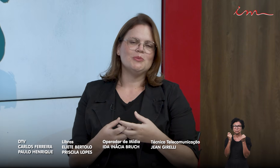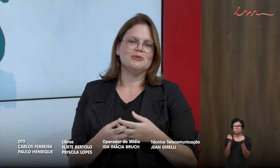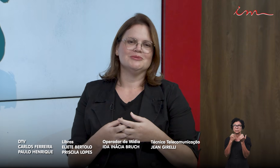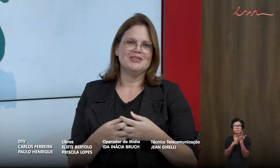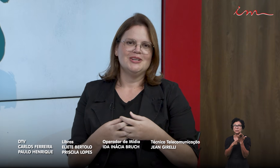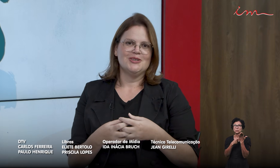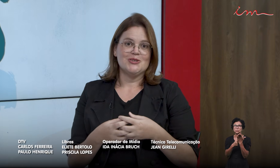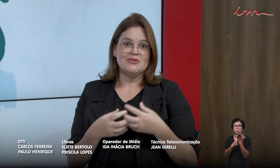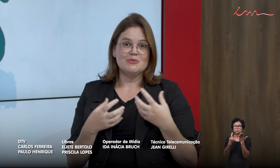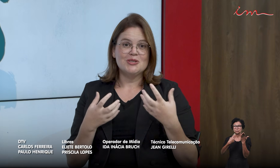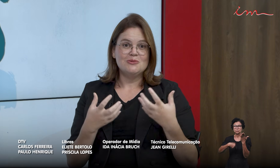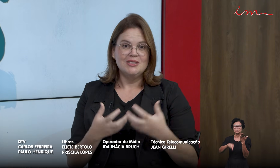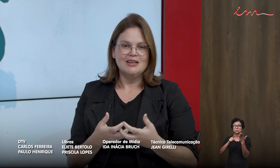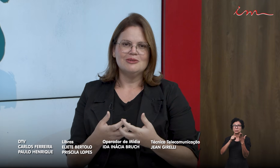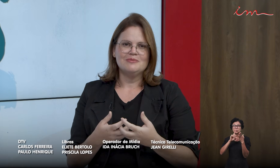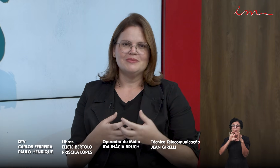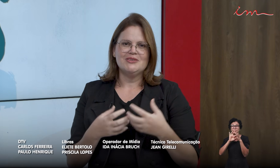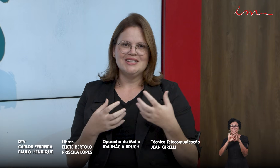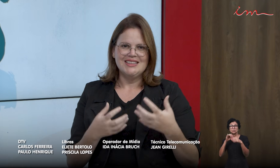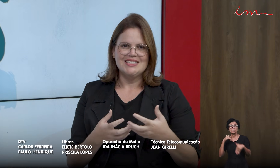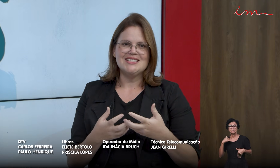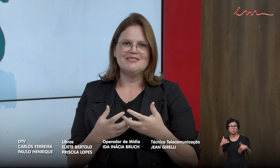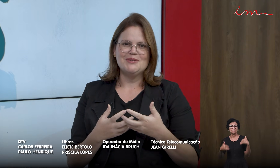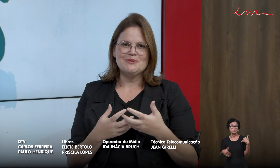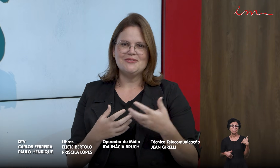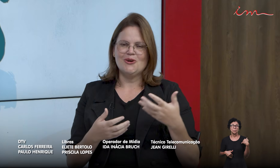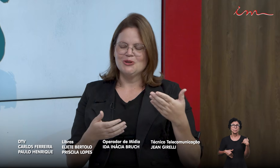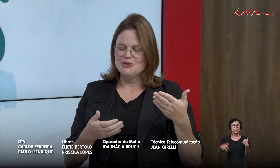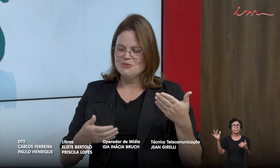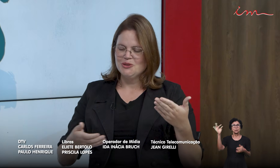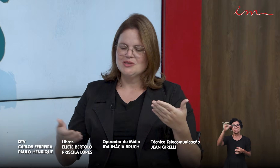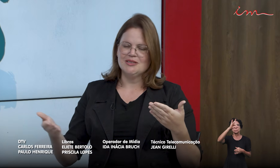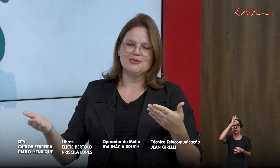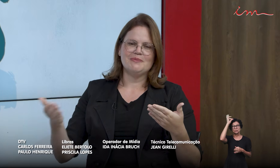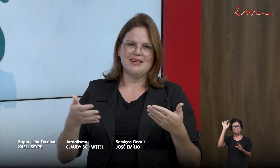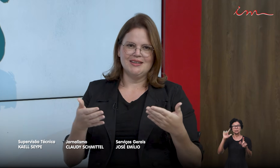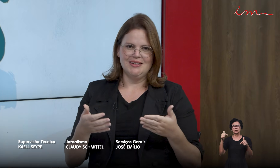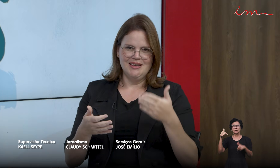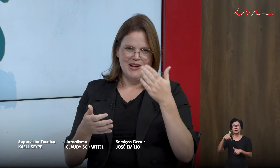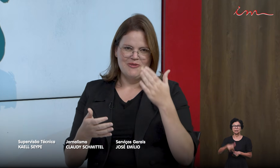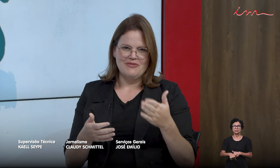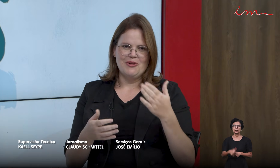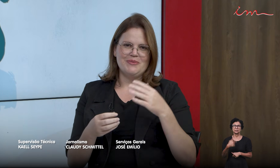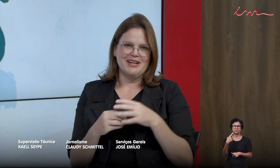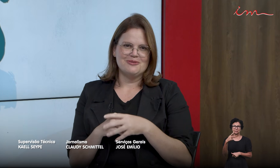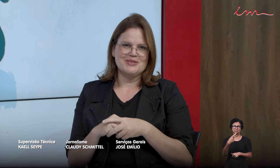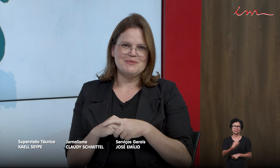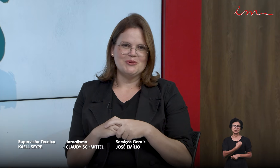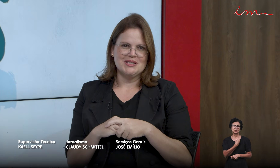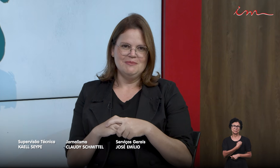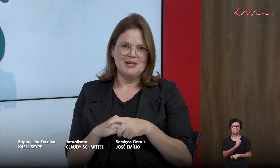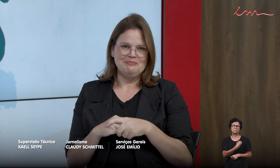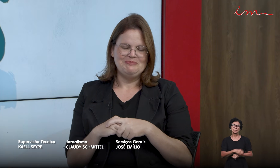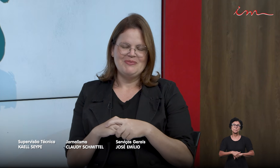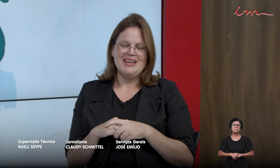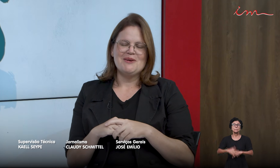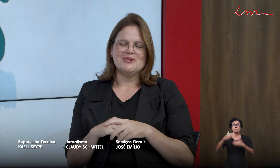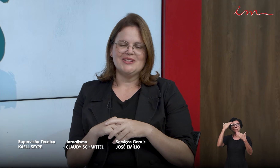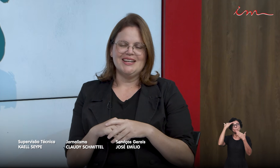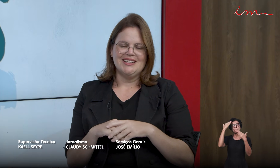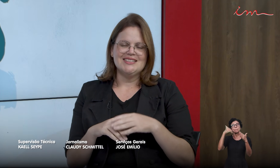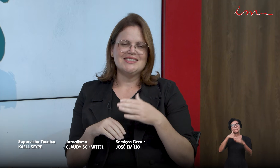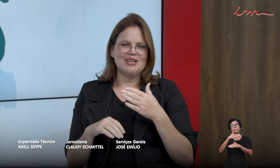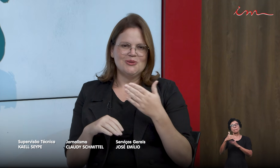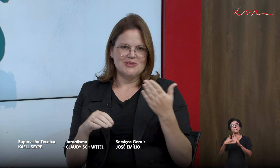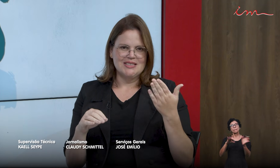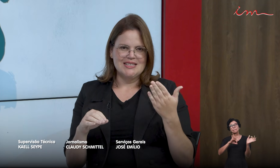em corpo. Nós vivemos em união. Tenho certeza que da mesma forma que o Espírito Santo opera aqui, vai operar com os irmãos também. Mas